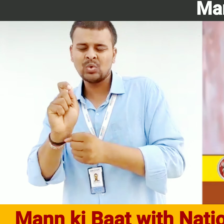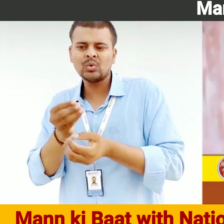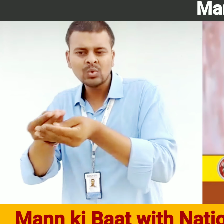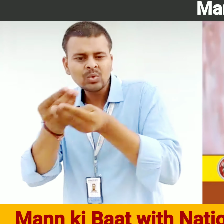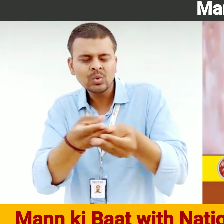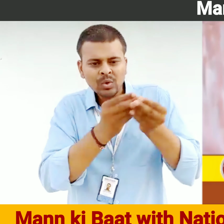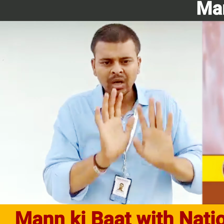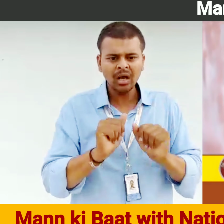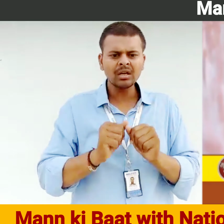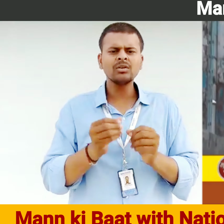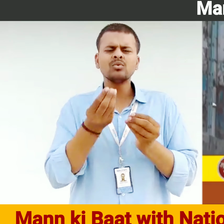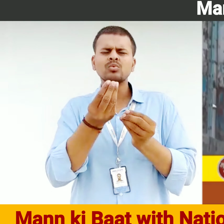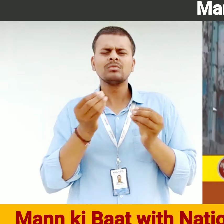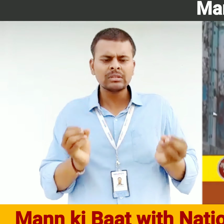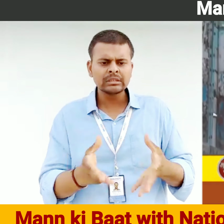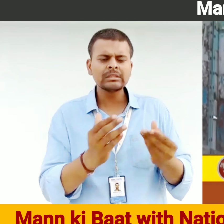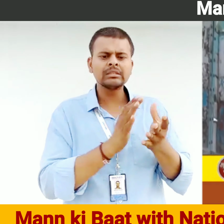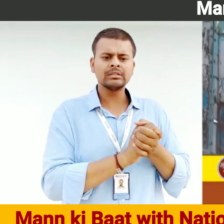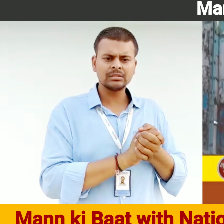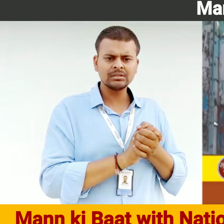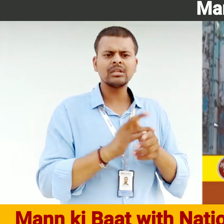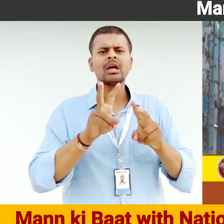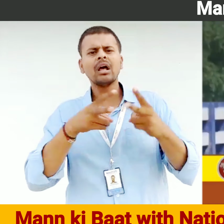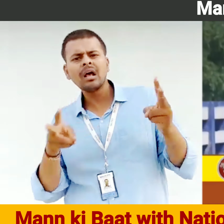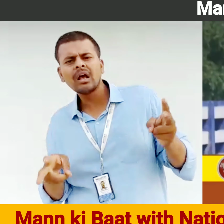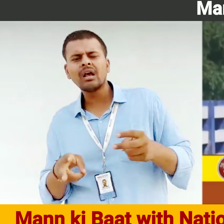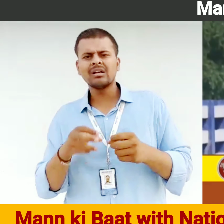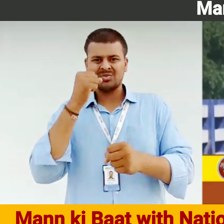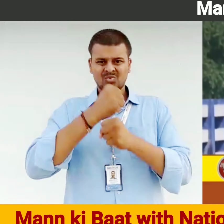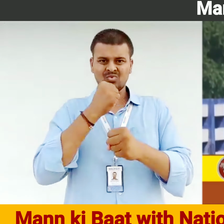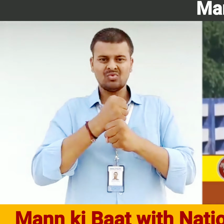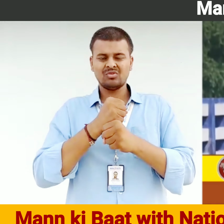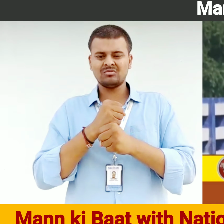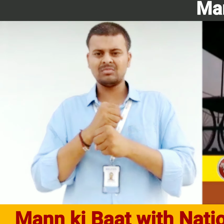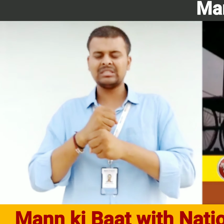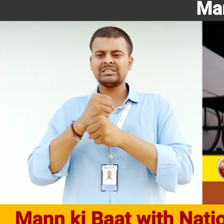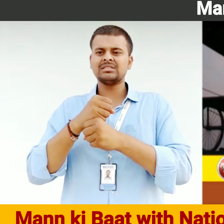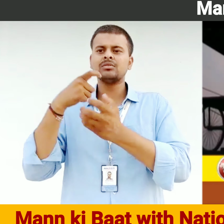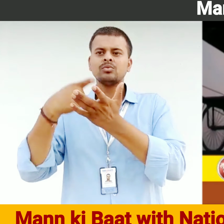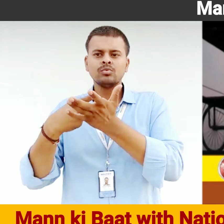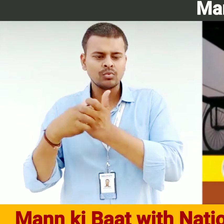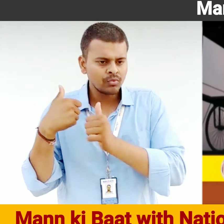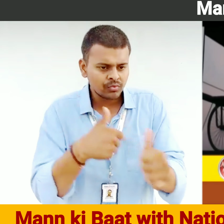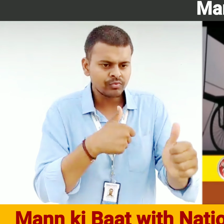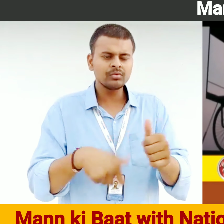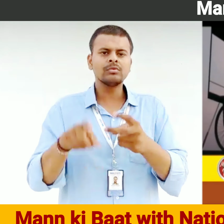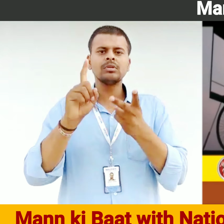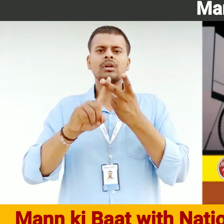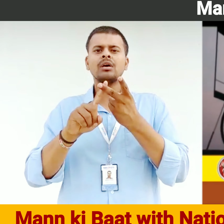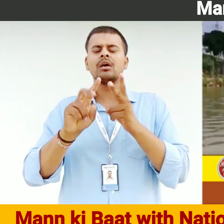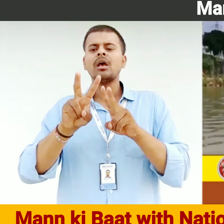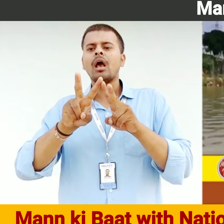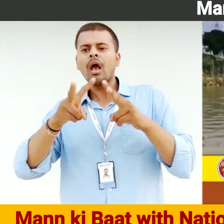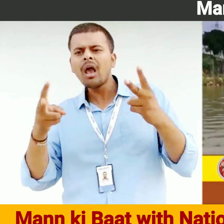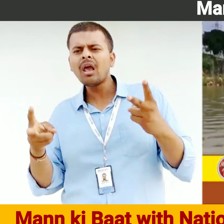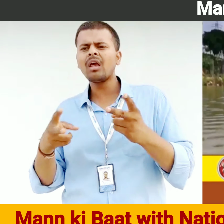ने अभी जो फैसले लिए हैं, उससे भी गांवों में रोजगार, स्वरोजगार, लघु उद्योगों से